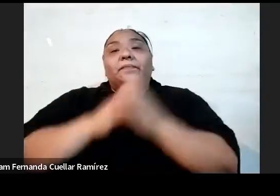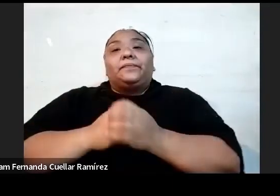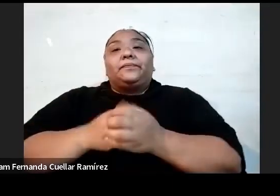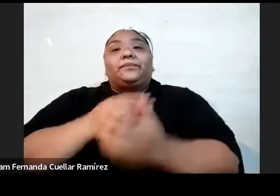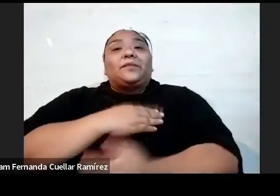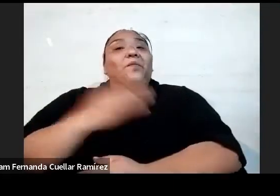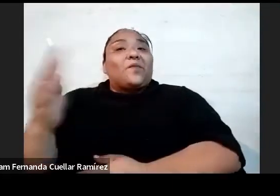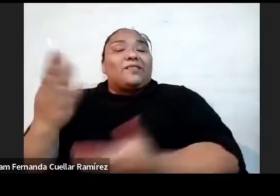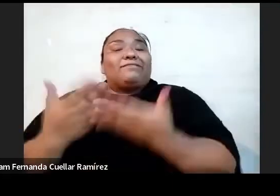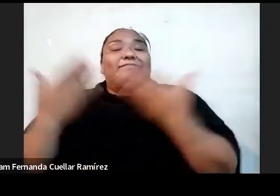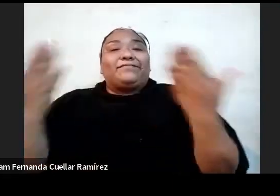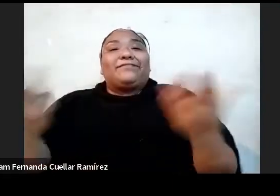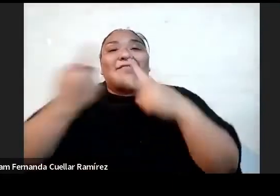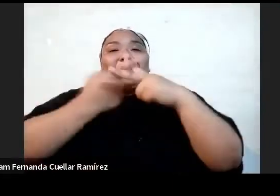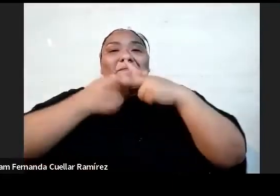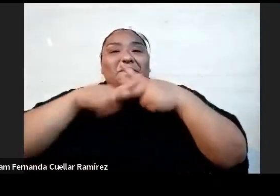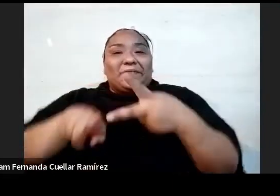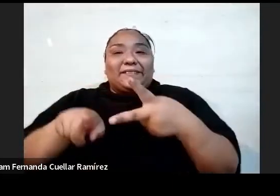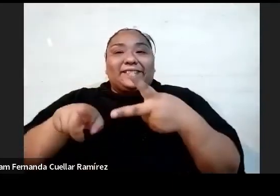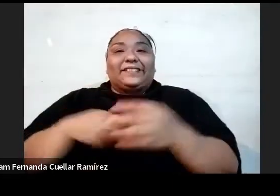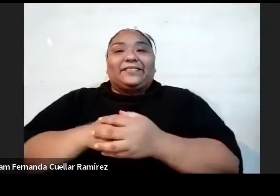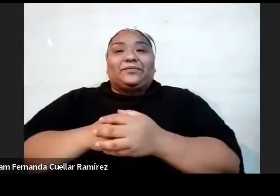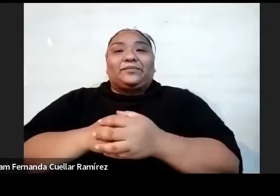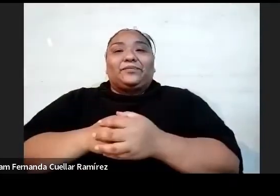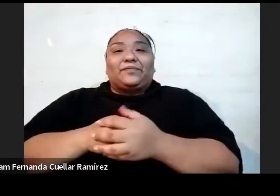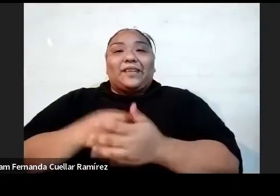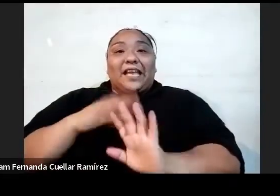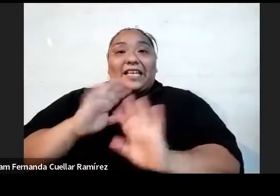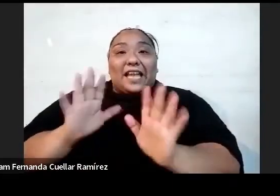vamos a iniciar. ¿Ya estás por ahí, Ian?